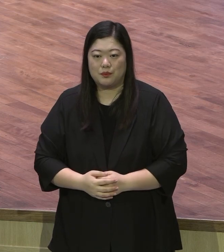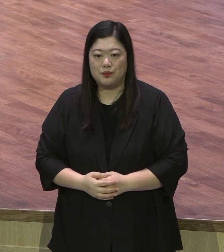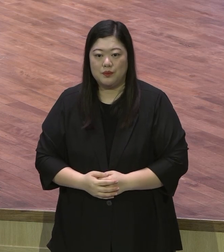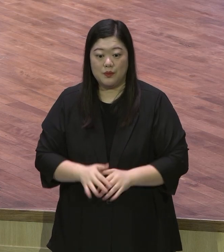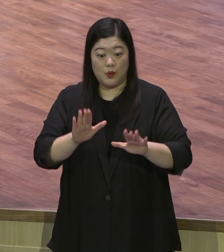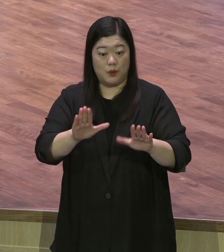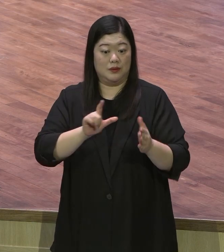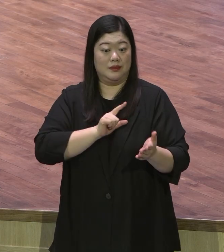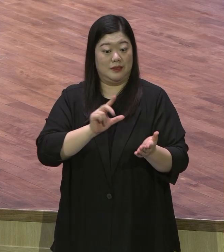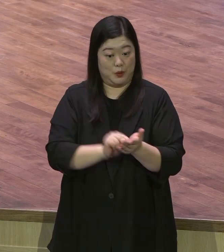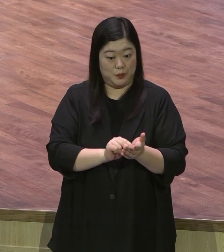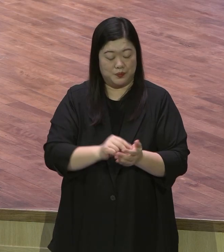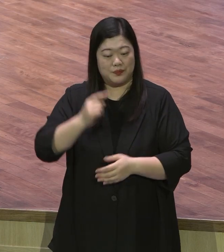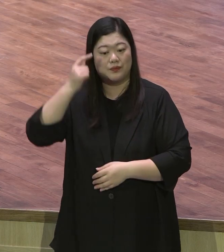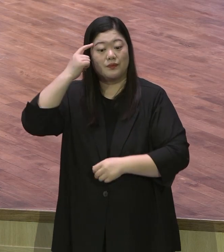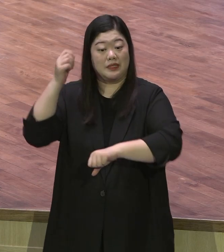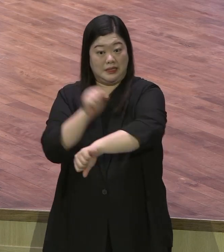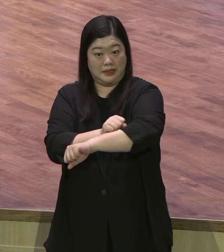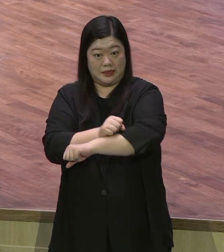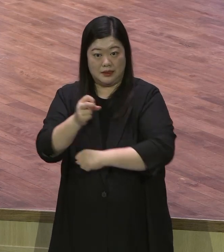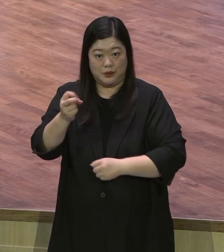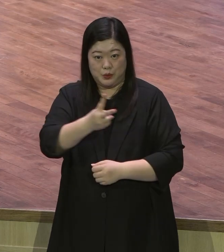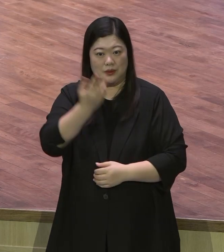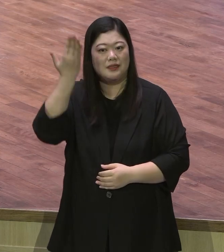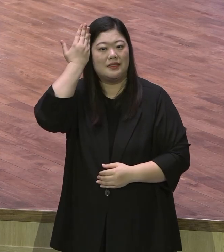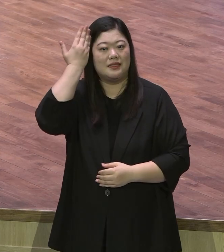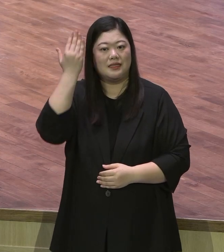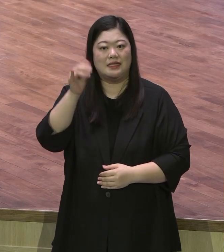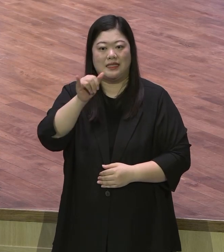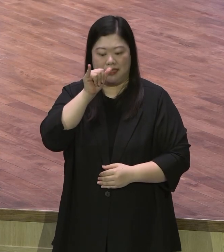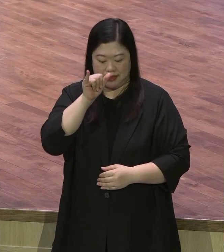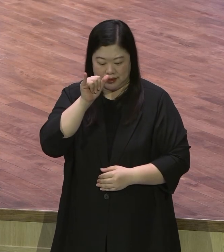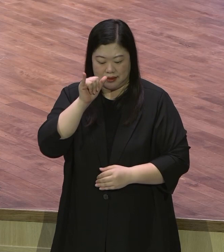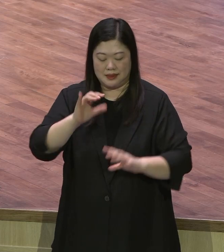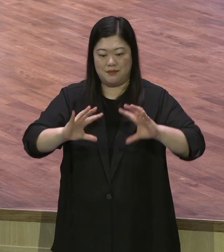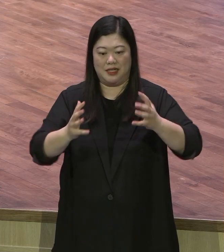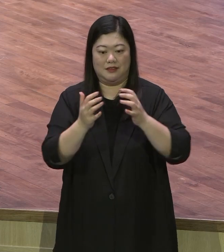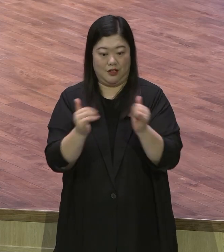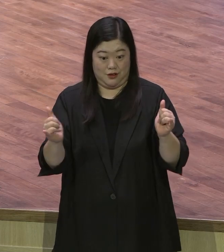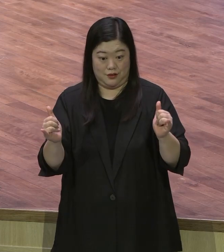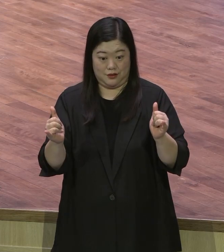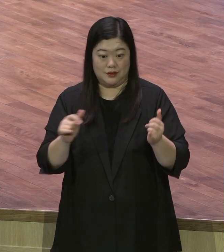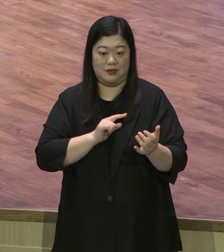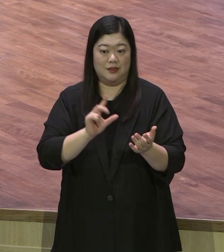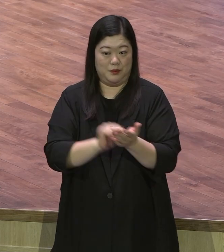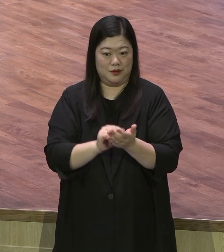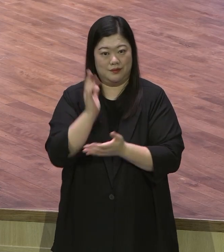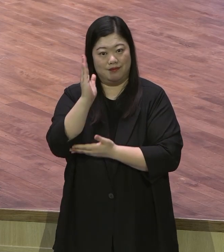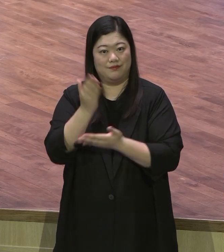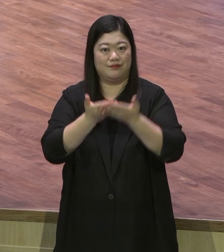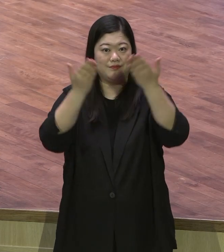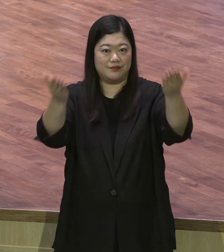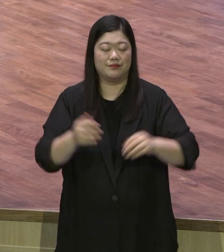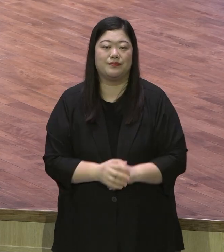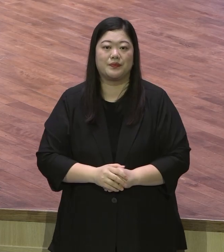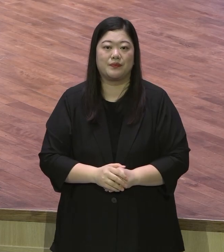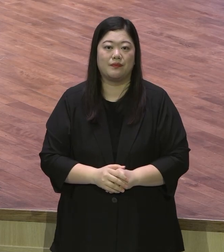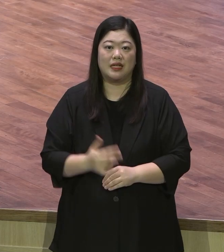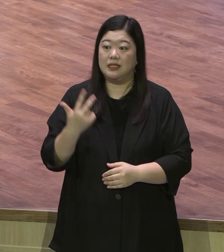지혜와 지식이 있는 백성이란 제목으로 말씀을 드립니다. 지난 금요일 시간부터 이제 우리가